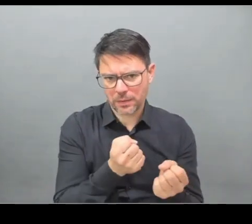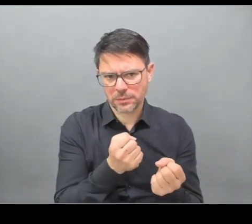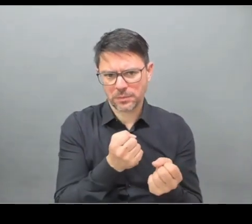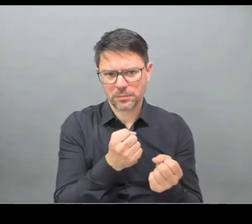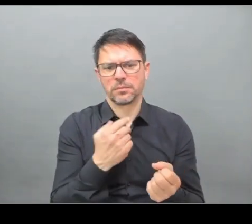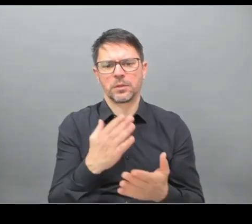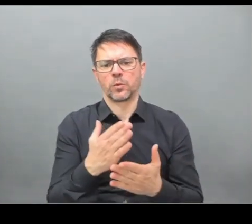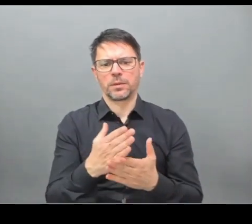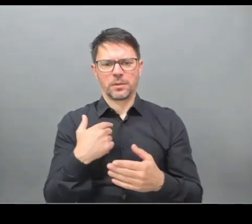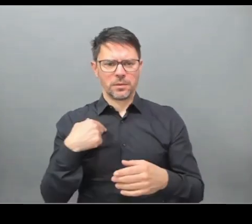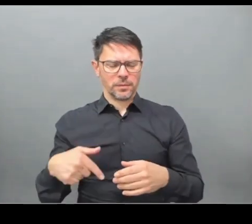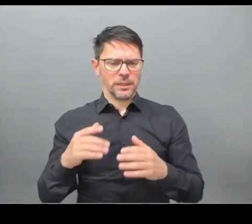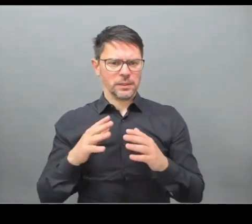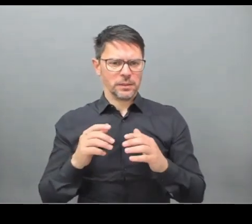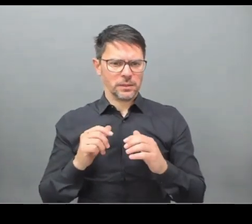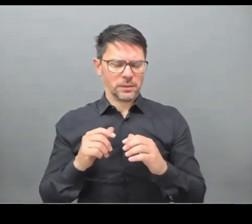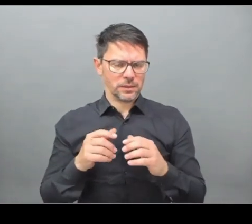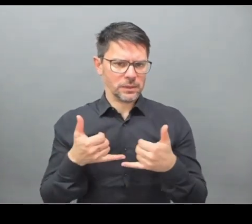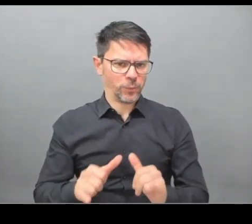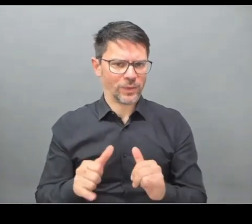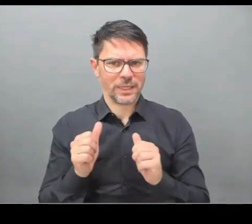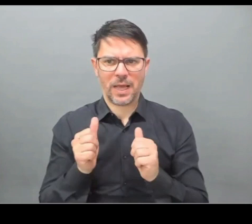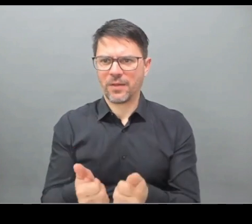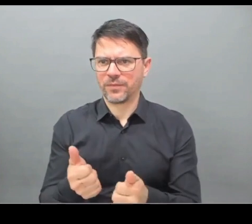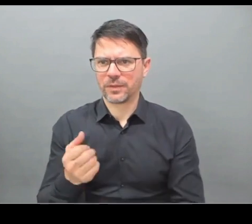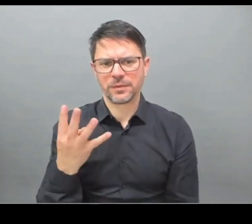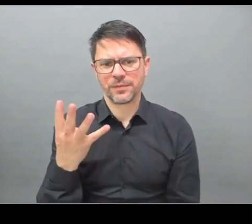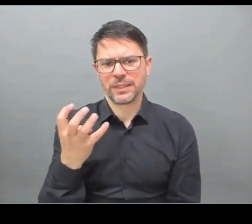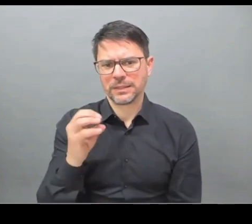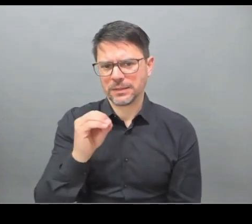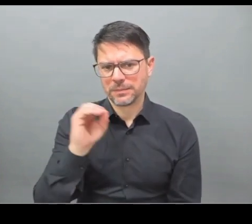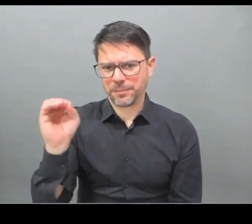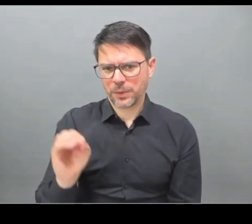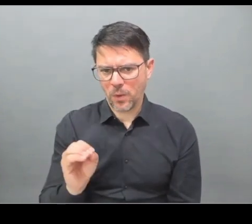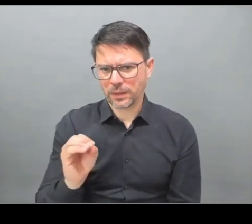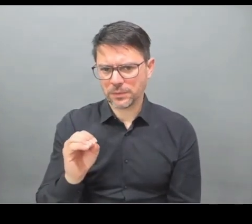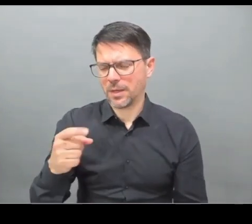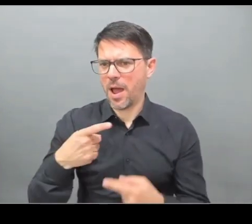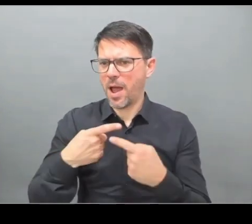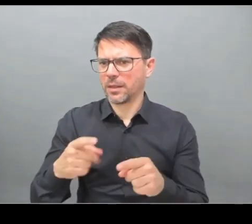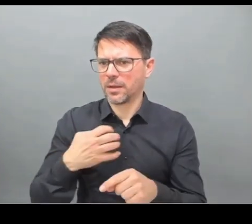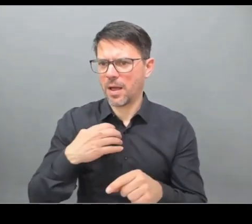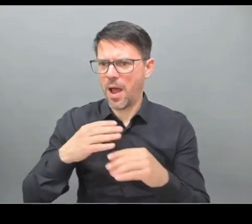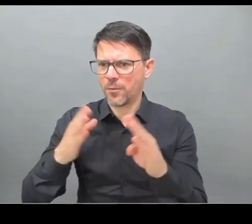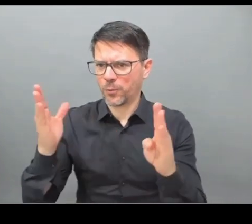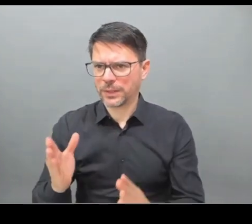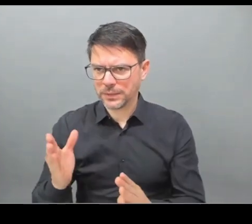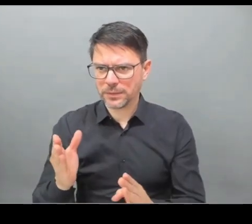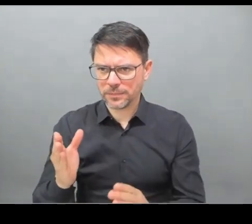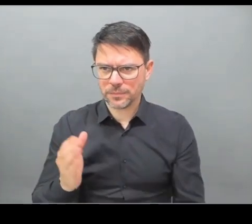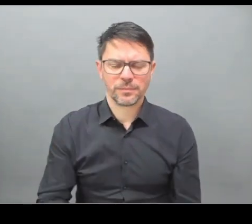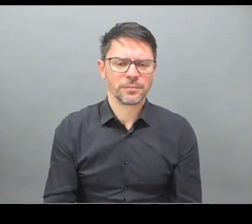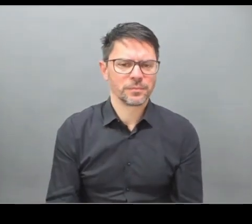zum 1.3.23 fallen. Vielleicht ganz interessant, weil jetzt gerade parallel eine Schalte mit dem Bundesminister Lauterbach war. Bei den